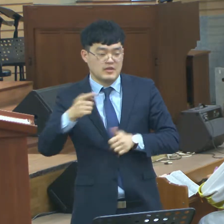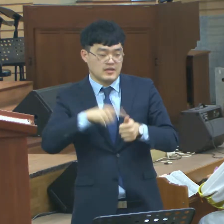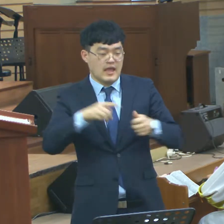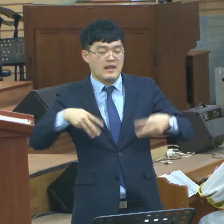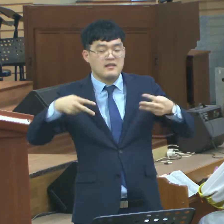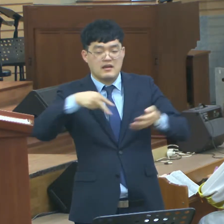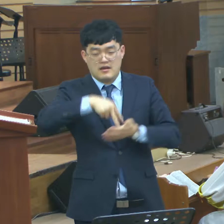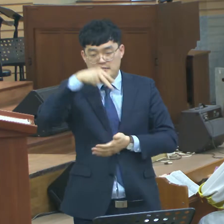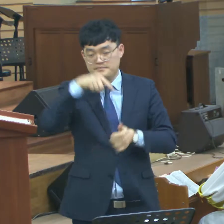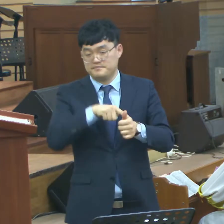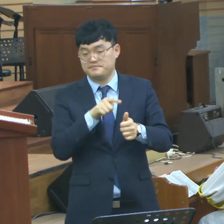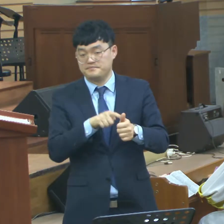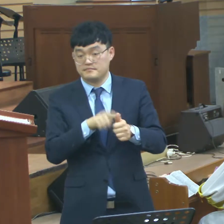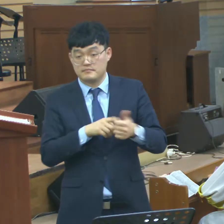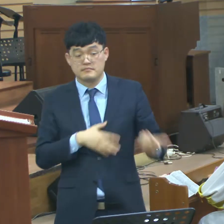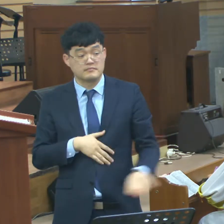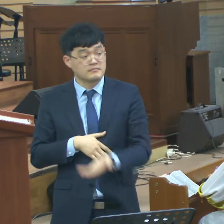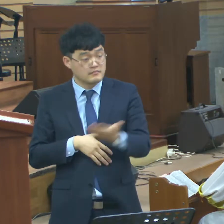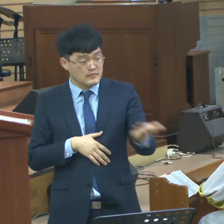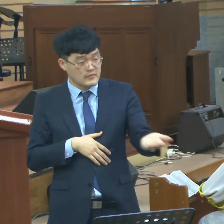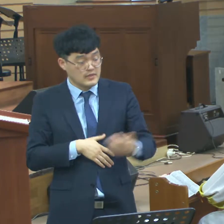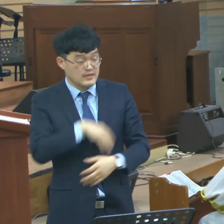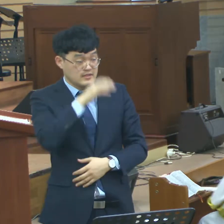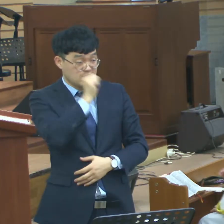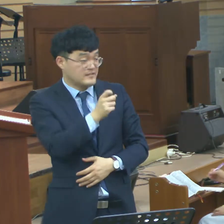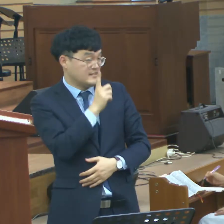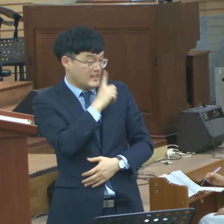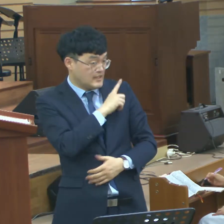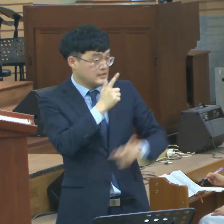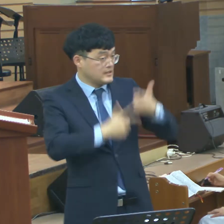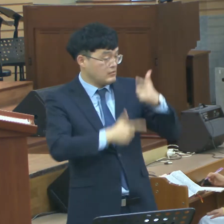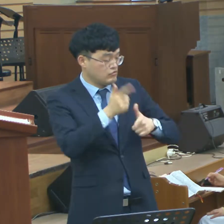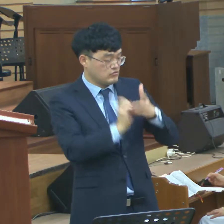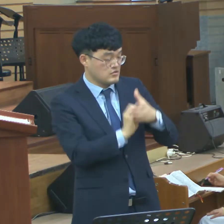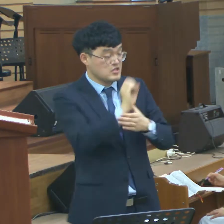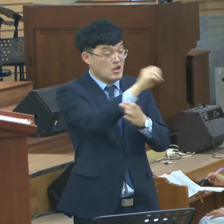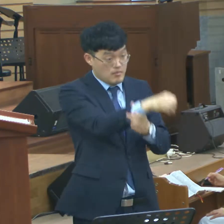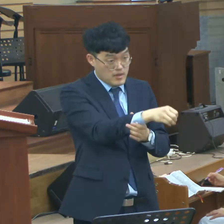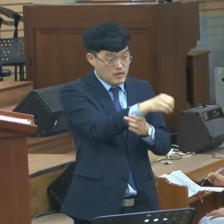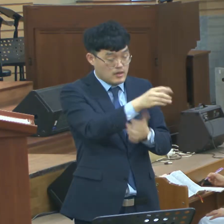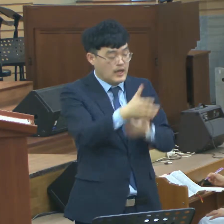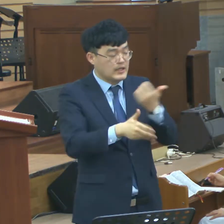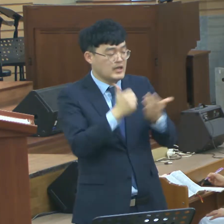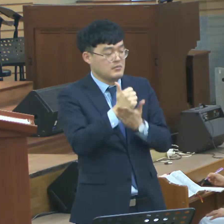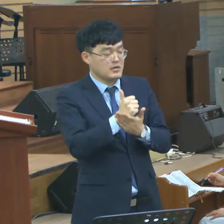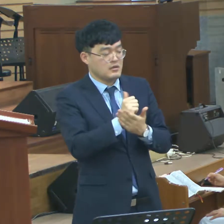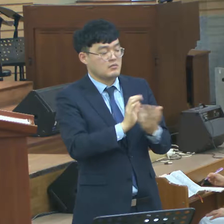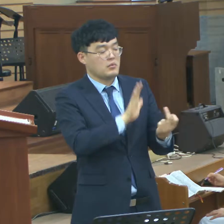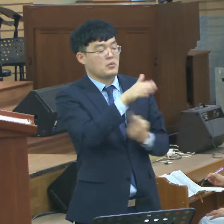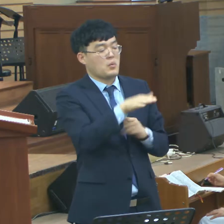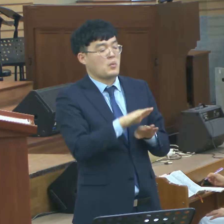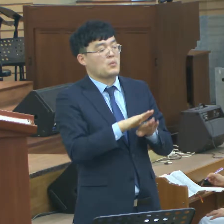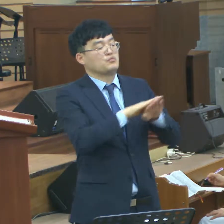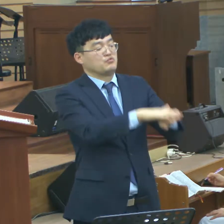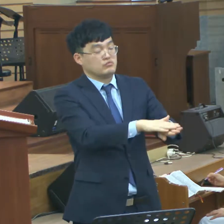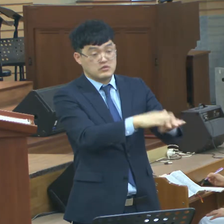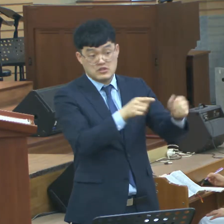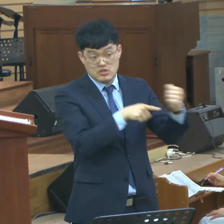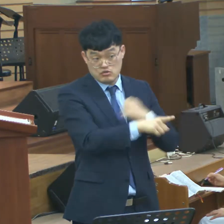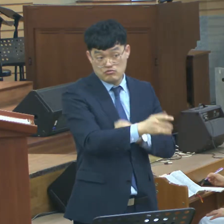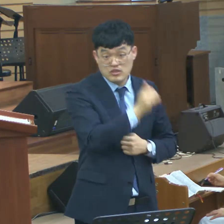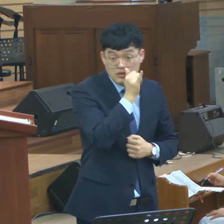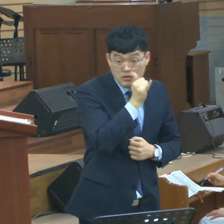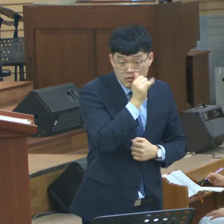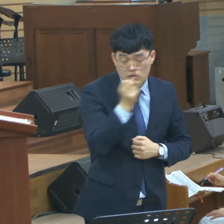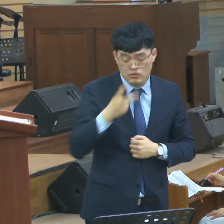선악과를 알게 하는 실과를 에덴 동산에 넣어두신 이유가 있고, 또 아합에게